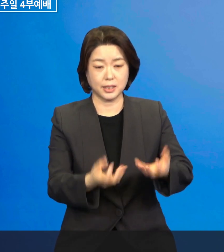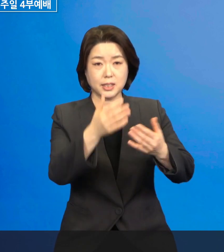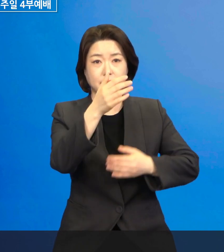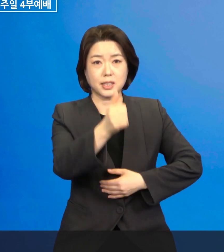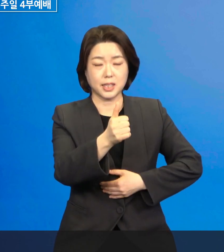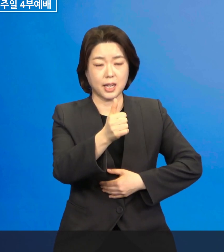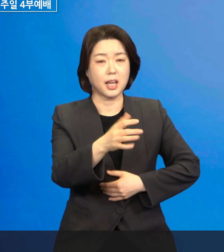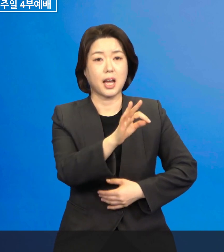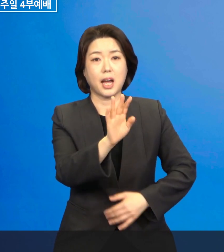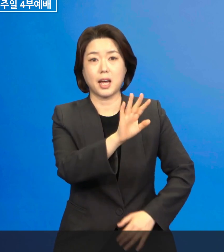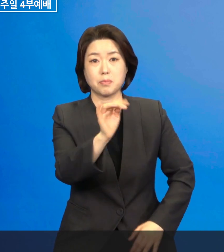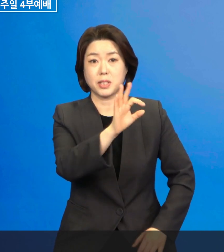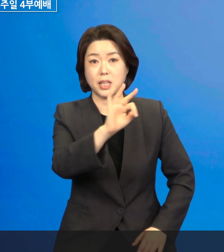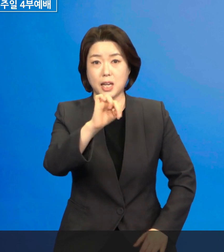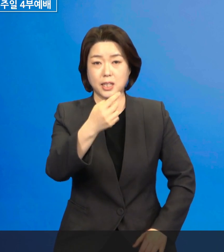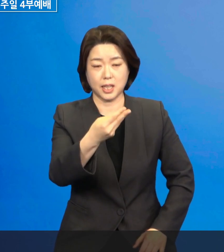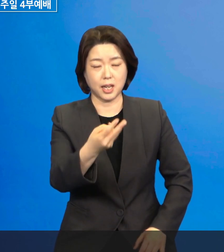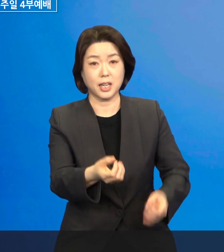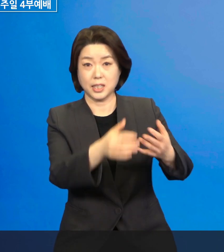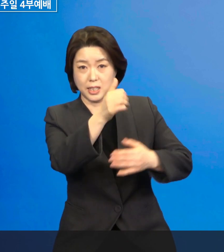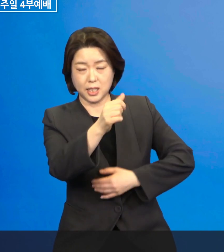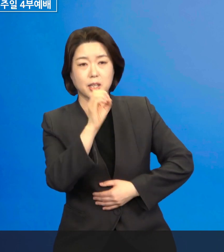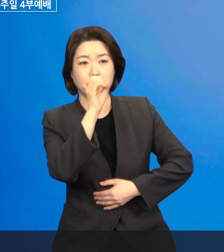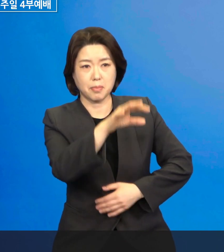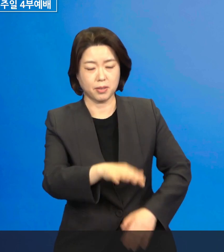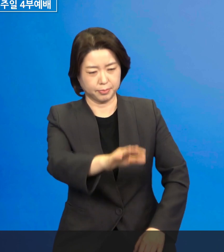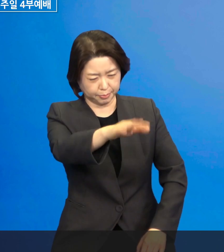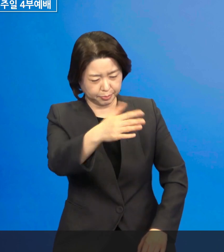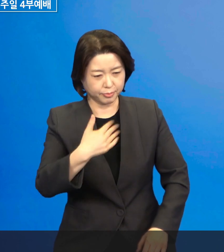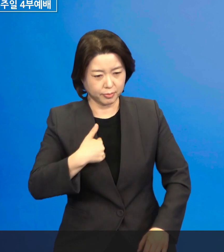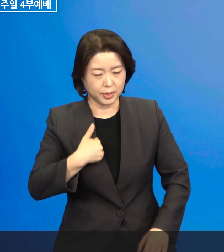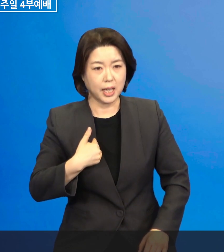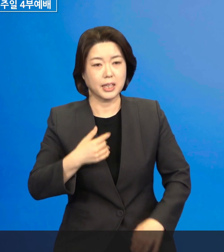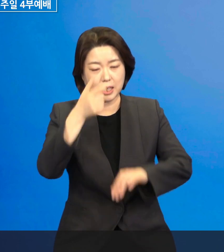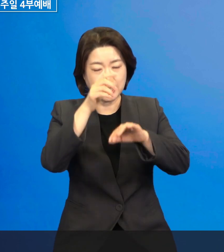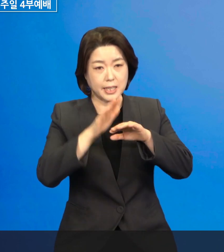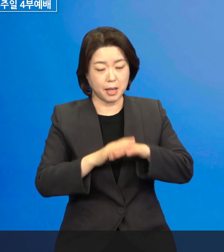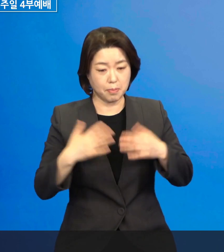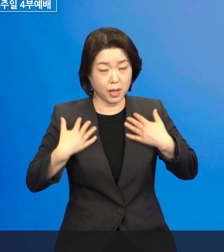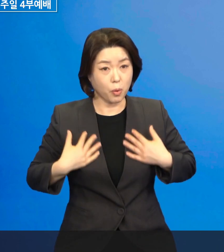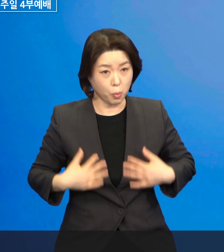아비아달에게 말하였다. 어서 나에게 에봇을 가져다 주시오.